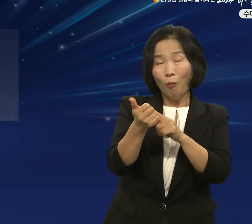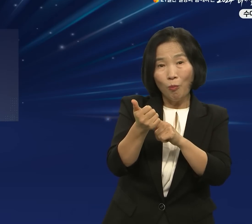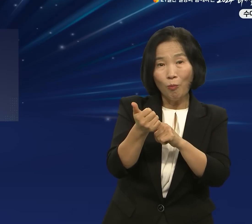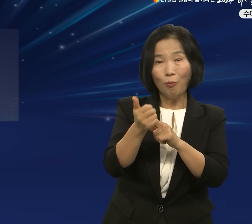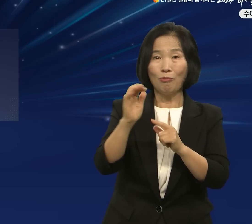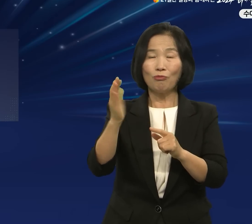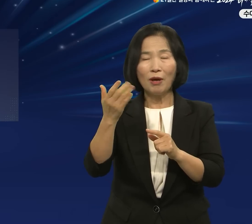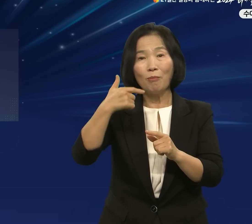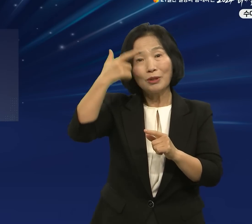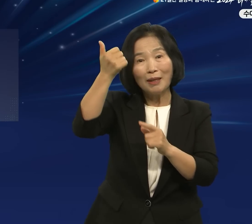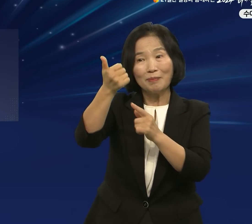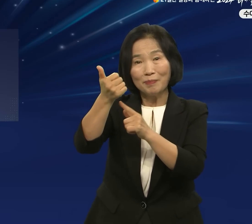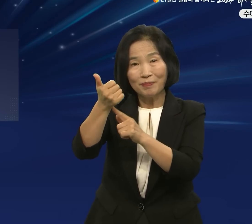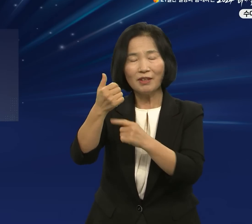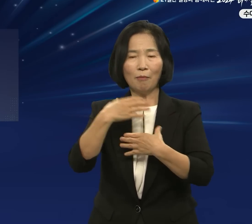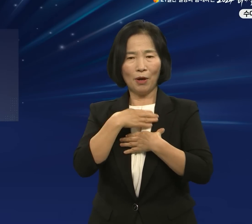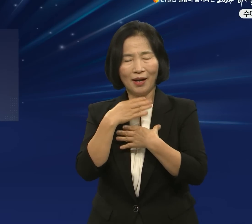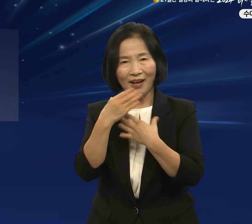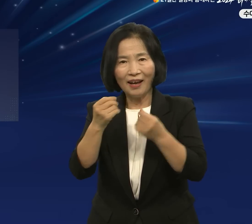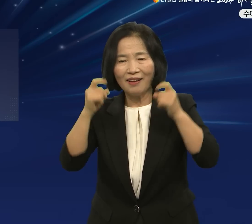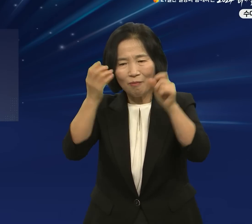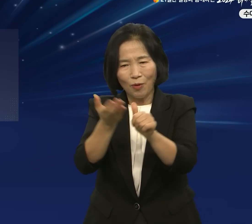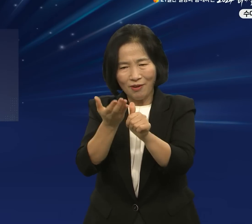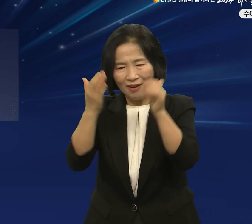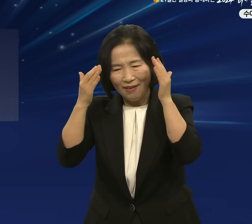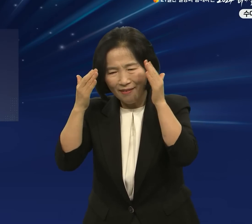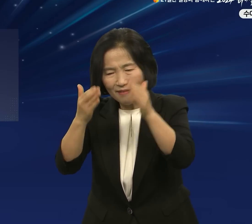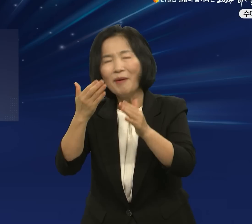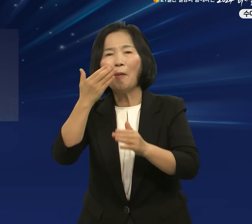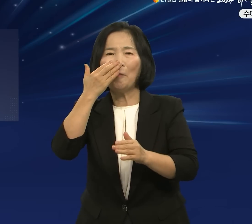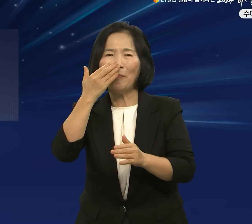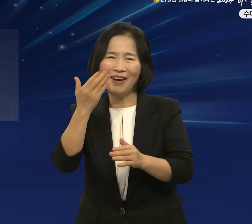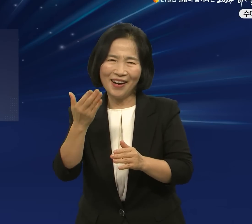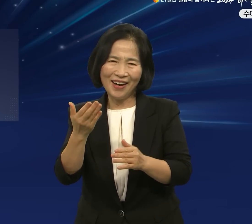수 있는 것입니다.